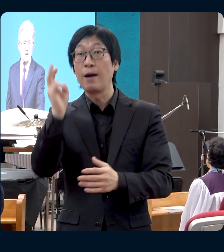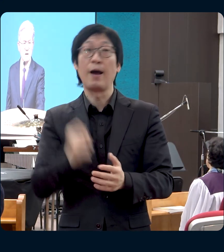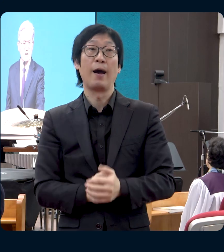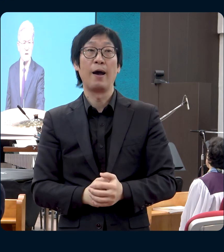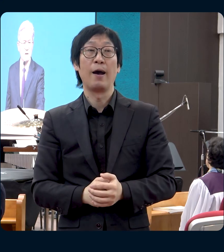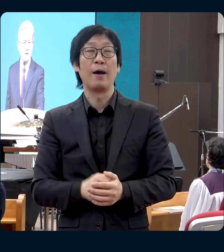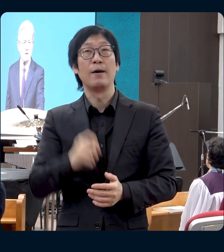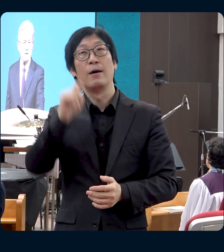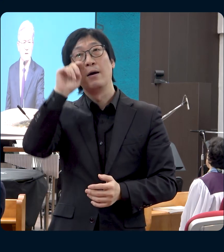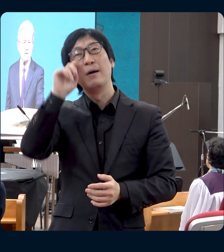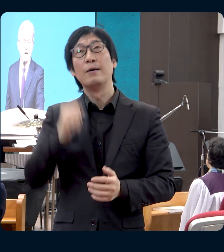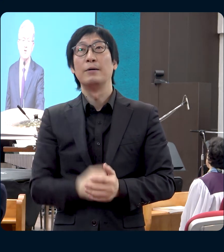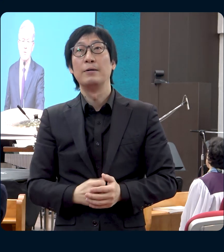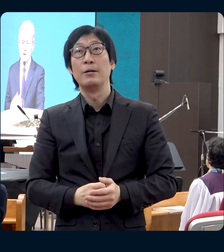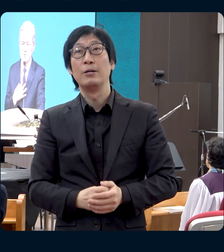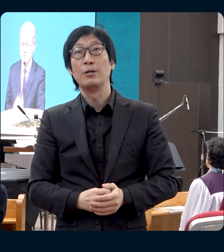성도에게